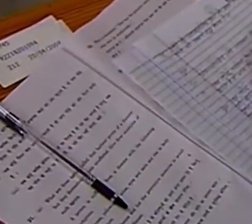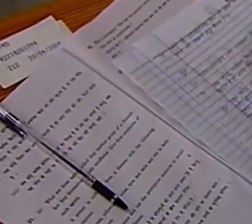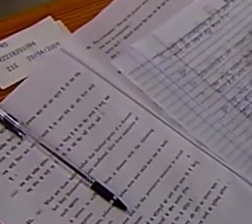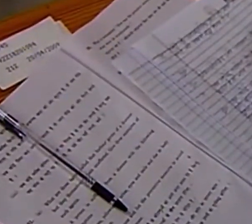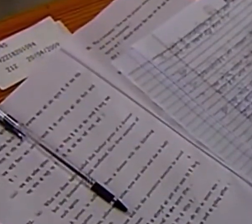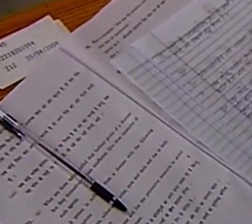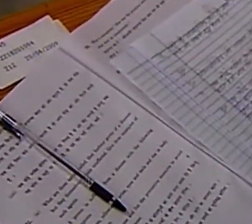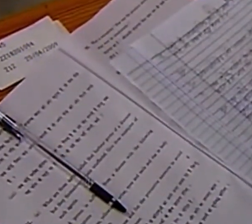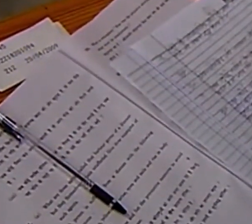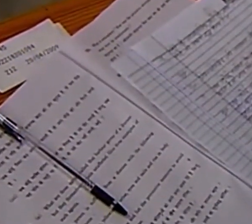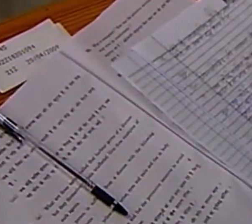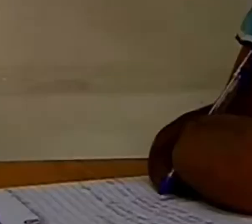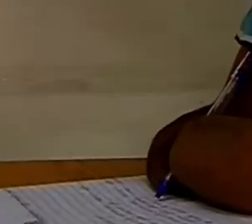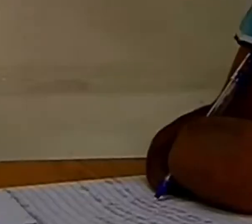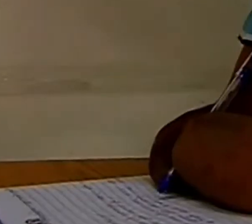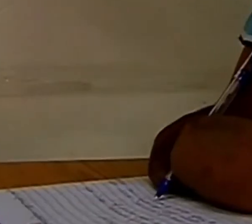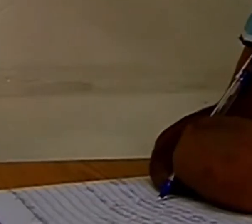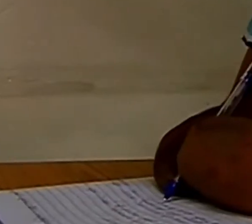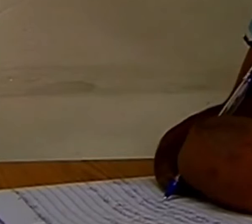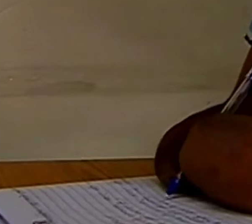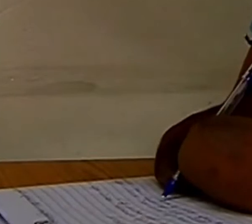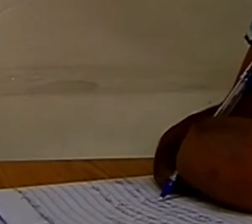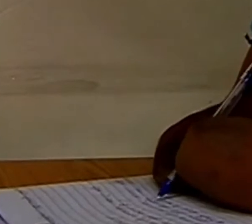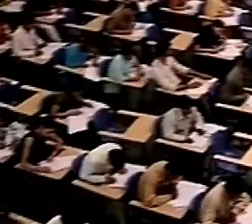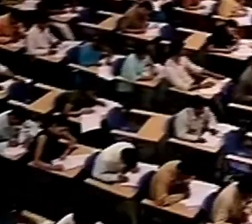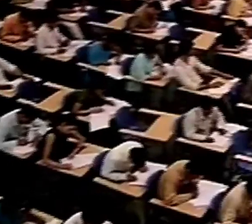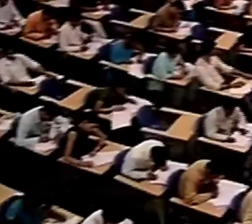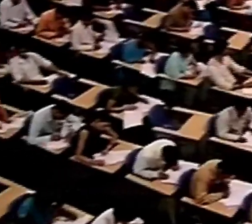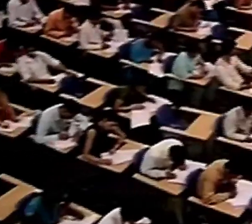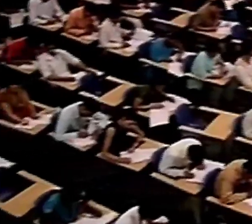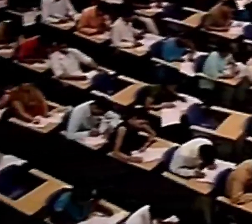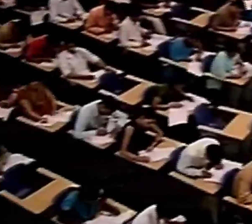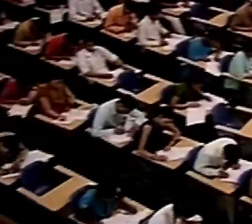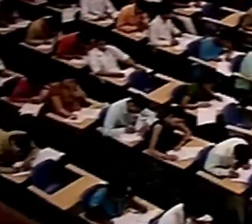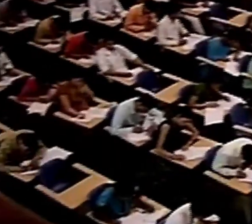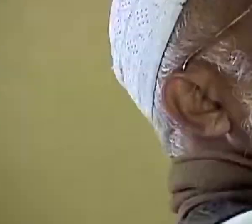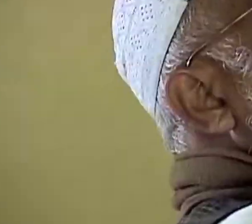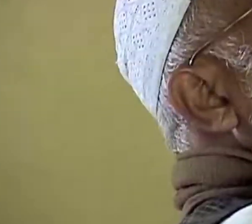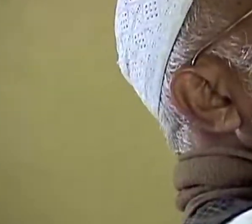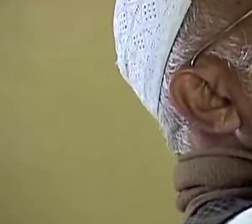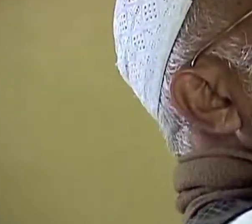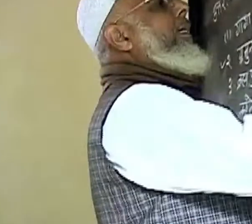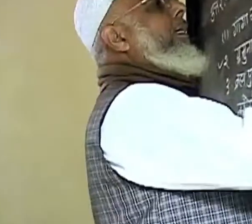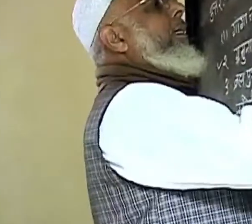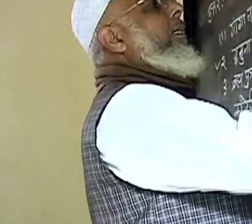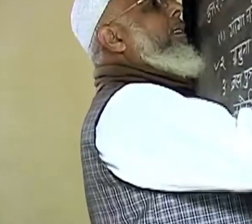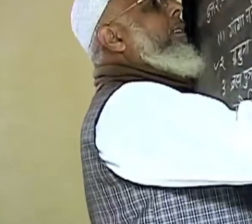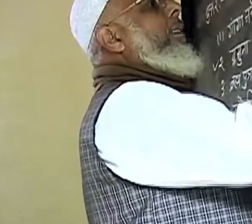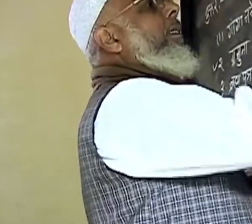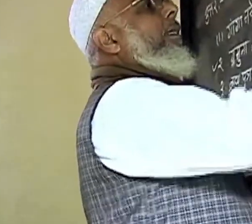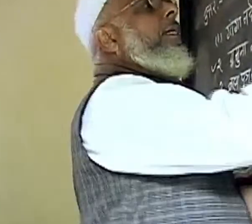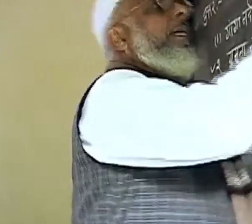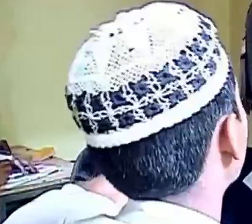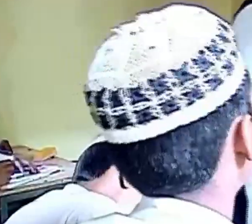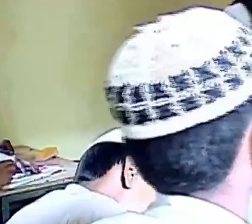फिर, शिक्षा परीक्षा का अवसर एक बार ही क्यों